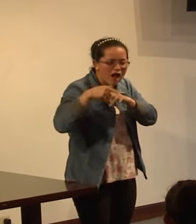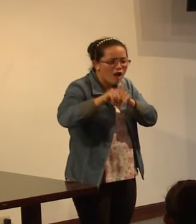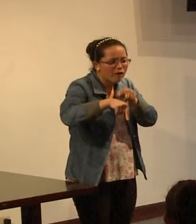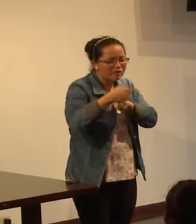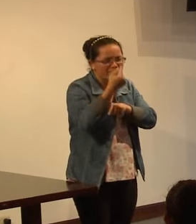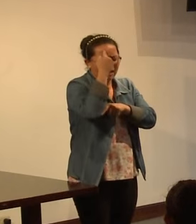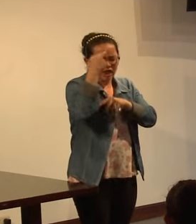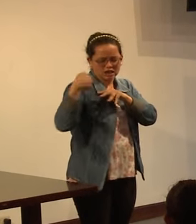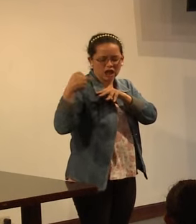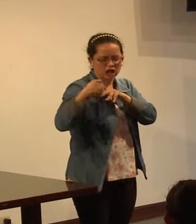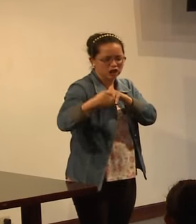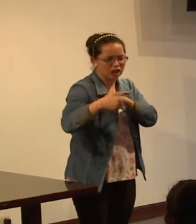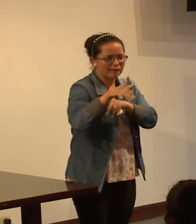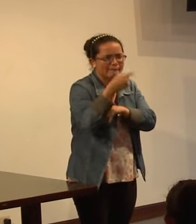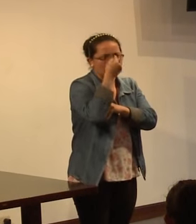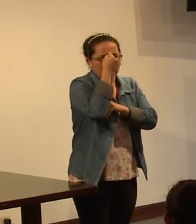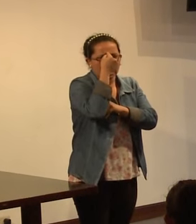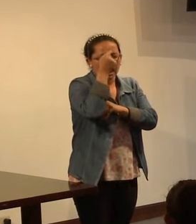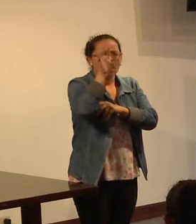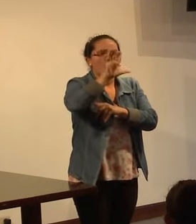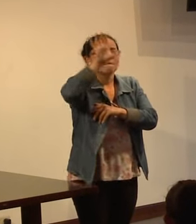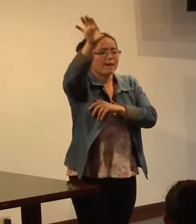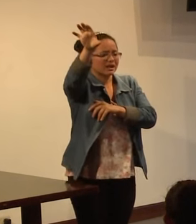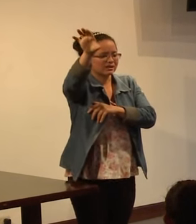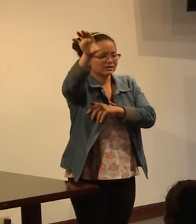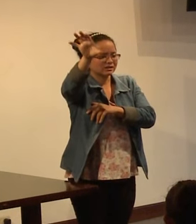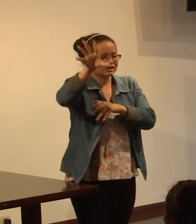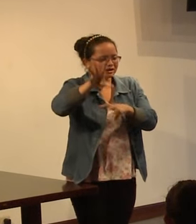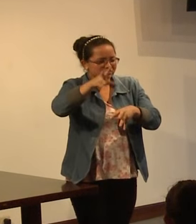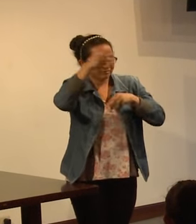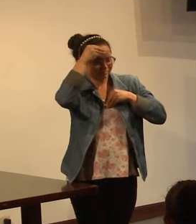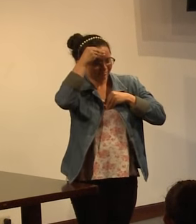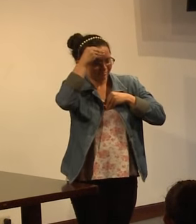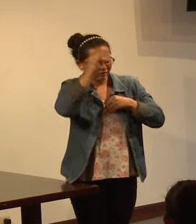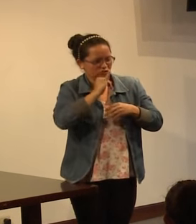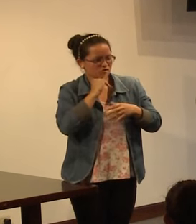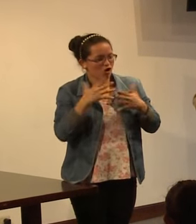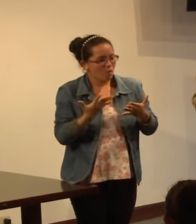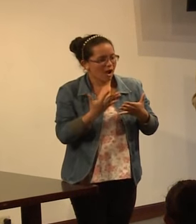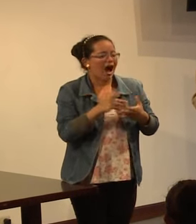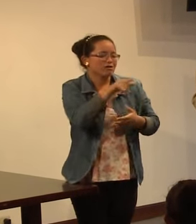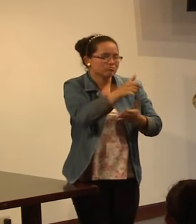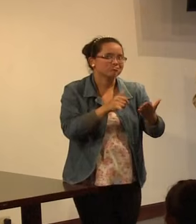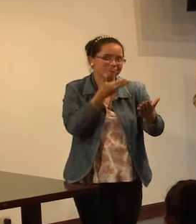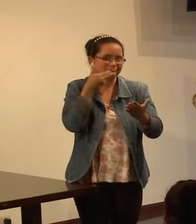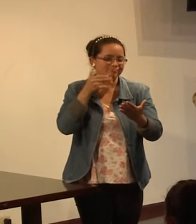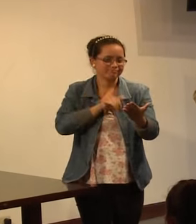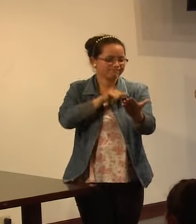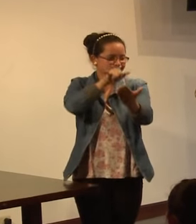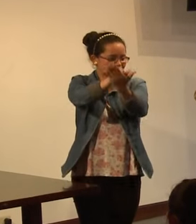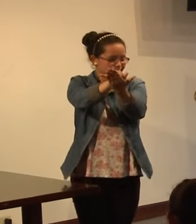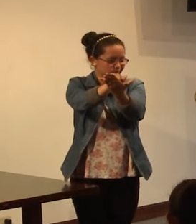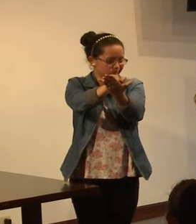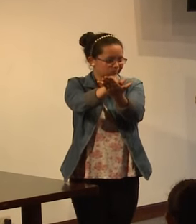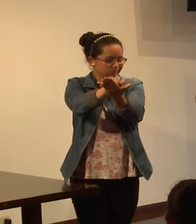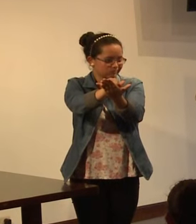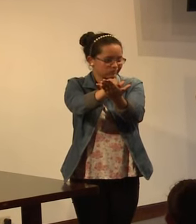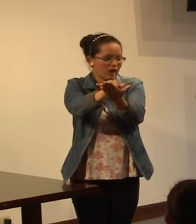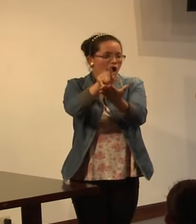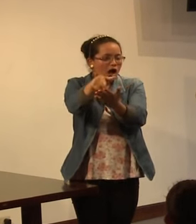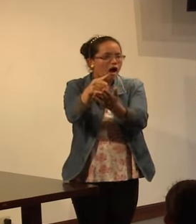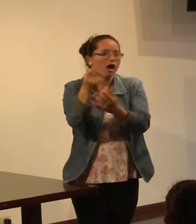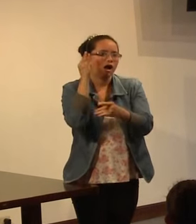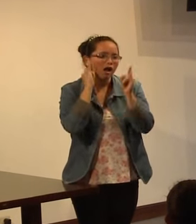inmersión en otro país para aprender un idioma, ¿no? Entonces venga, más bien váyase 6 meses a tal lado y ya uno llega porque está metido en el contexto. El niño que está